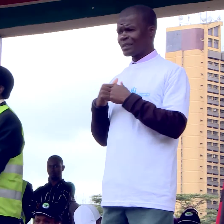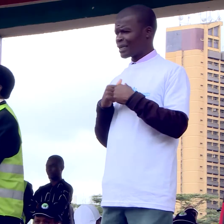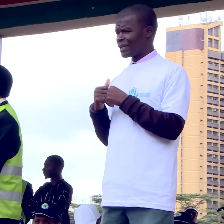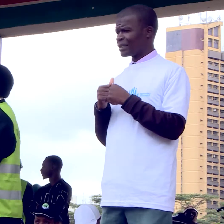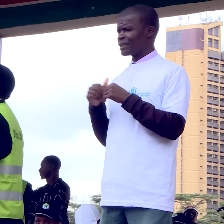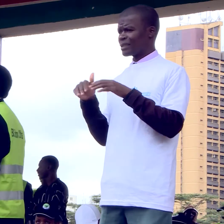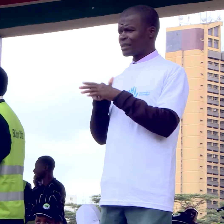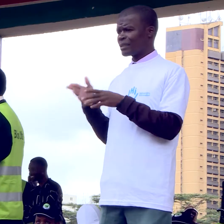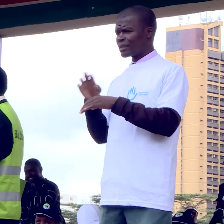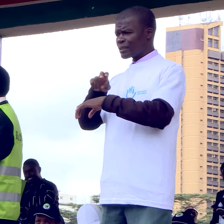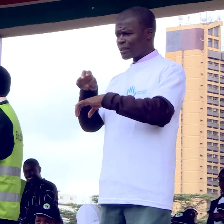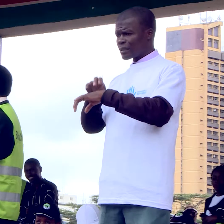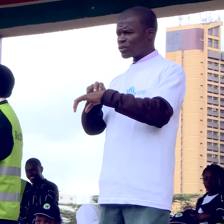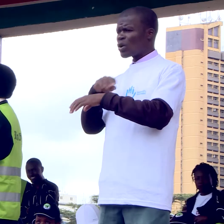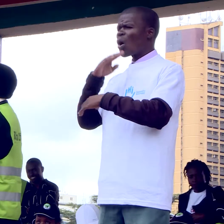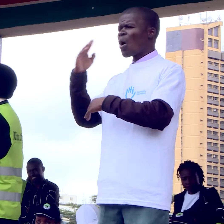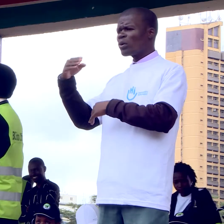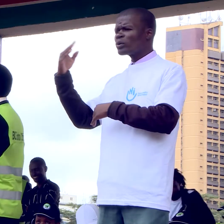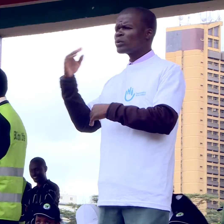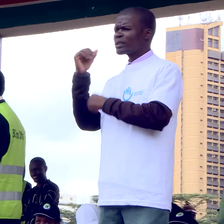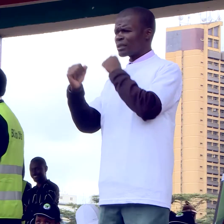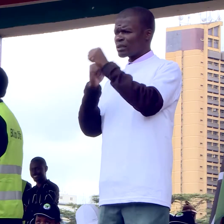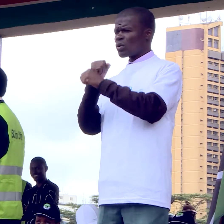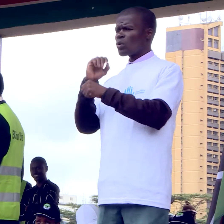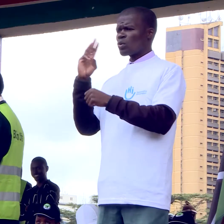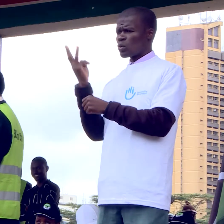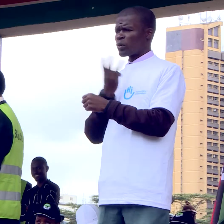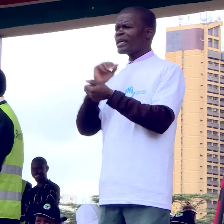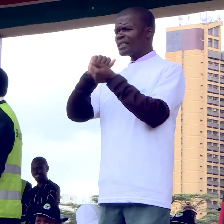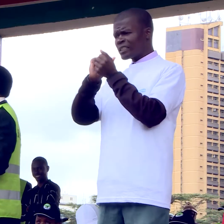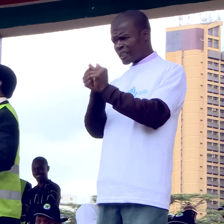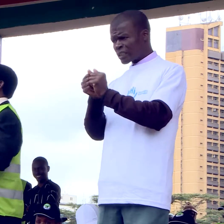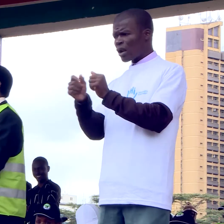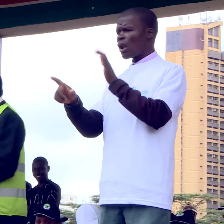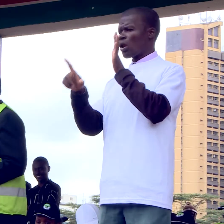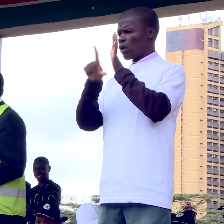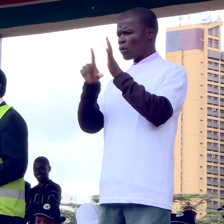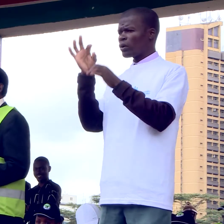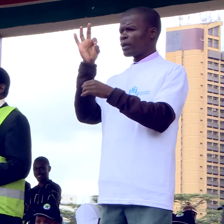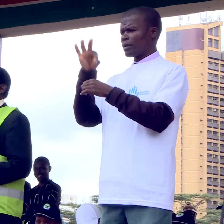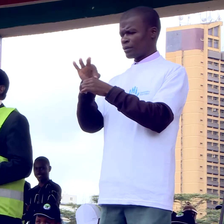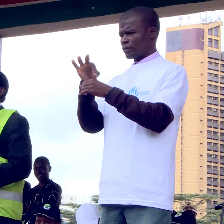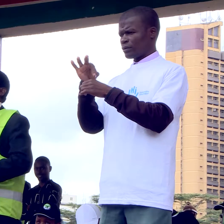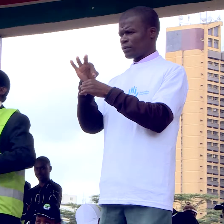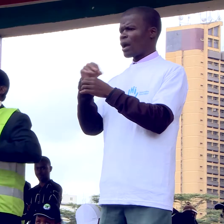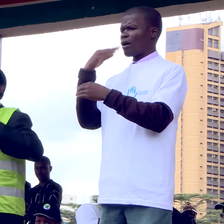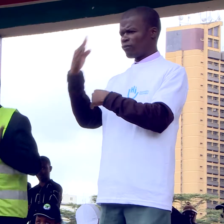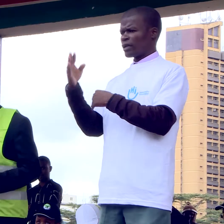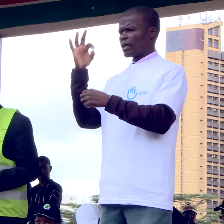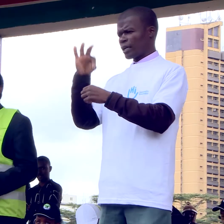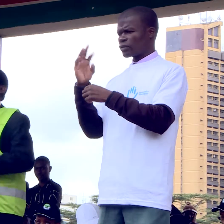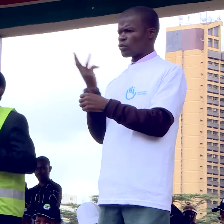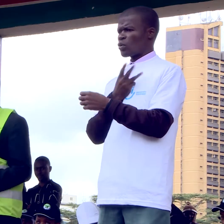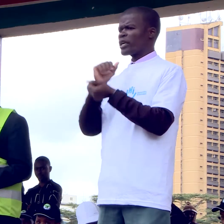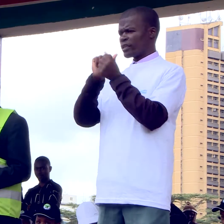ya kwamba kila mwaka tunabadilisha sheria za uchaguzi. Baada ya uchaguzi tunabadilisha